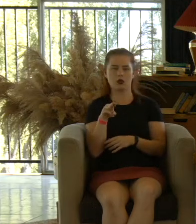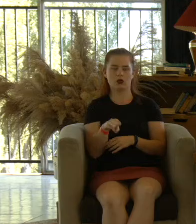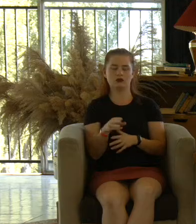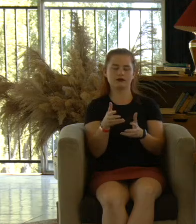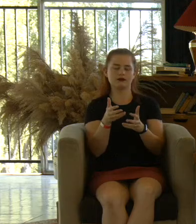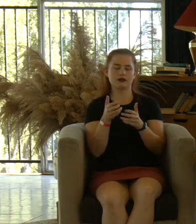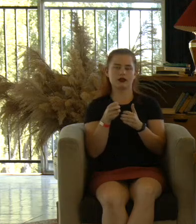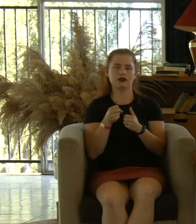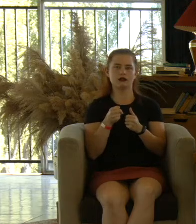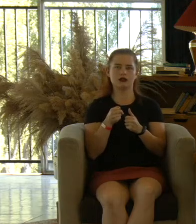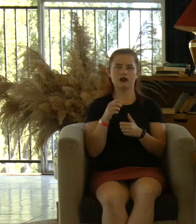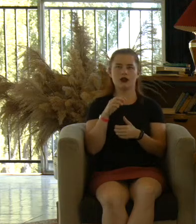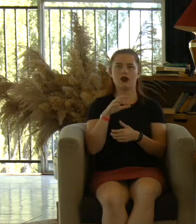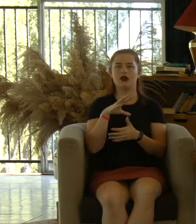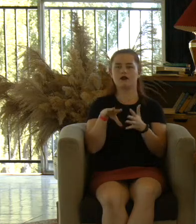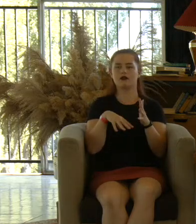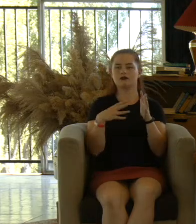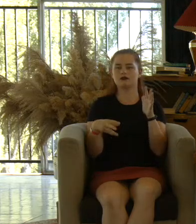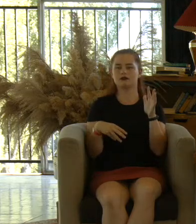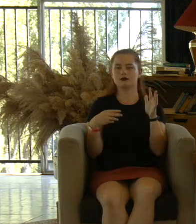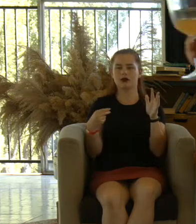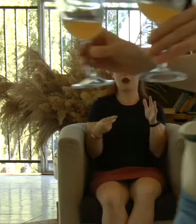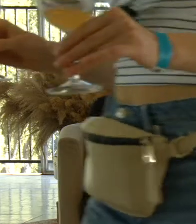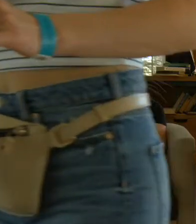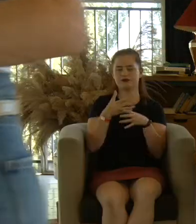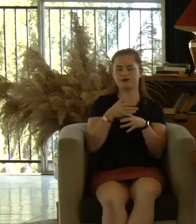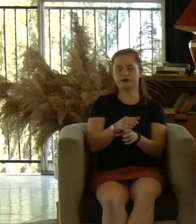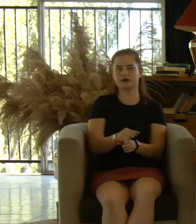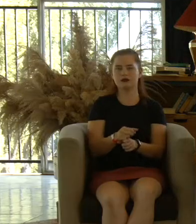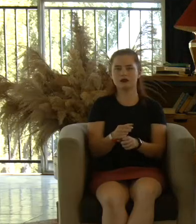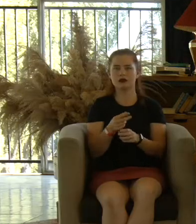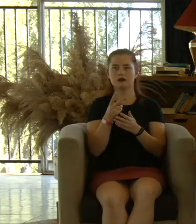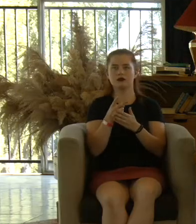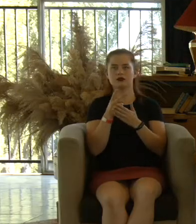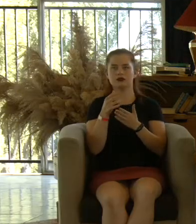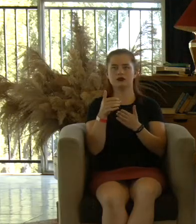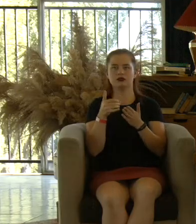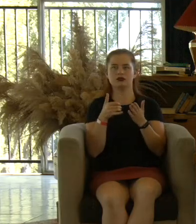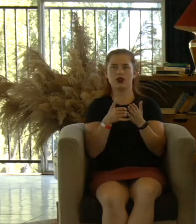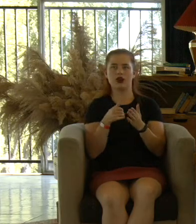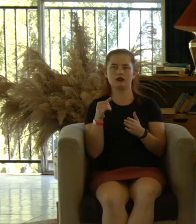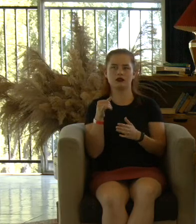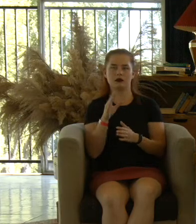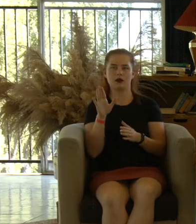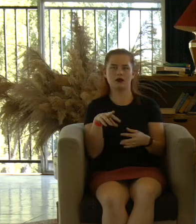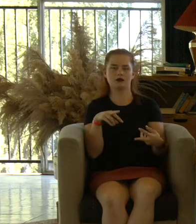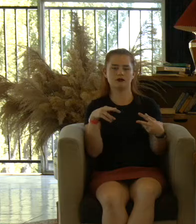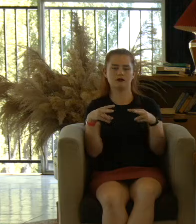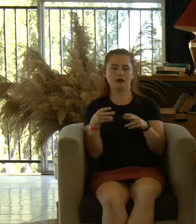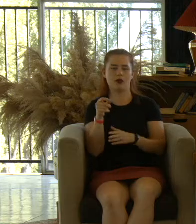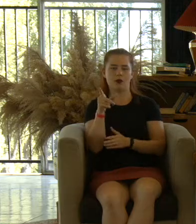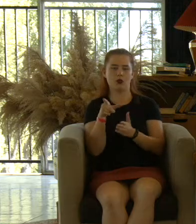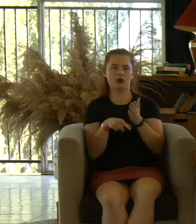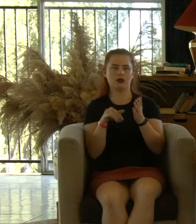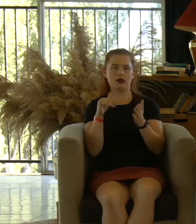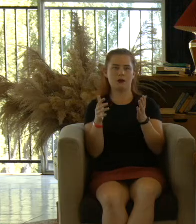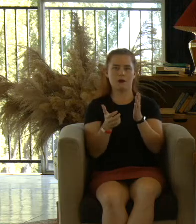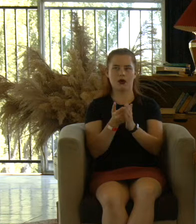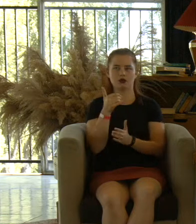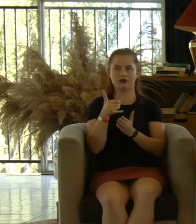взяли виноград, выжали, положили в чаны, из чанов переместили в бутылки, и получилось вино.